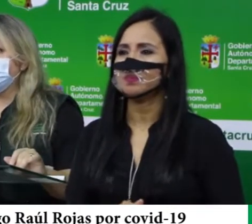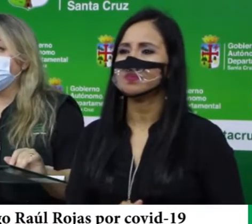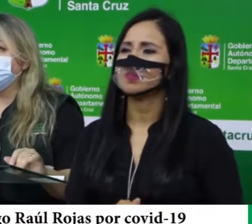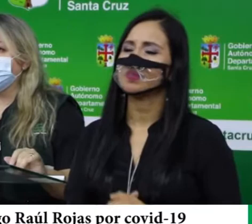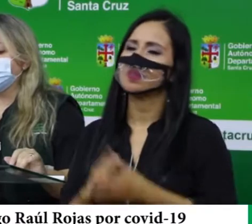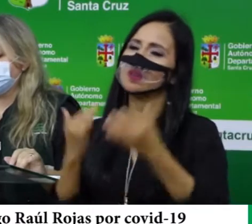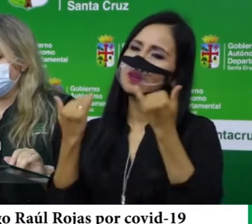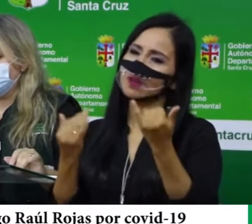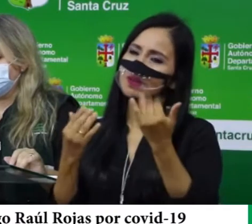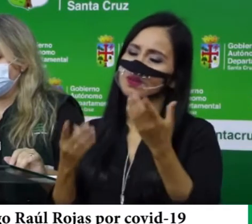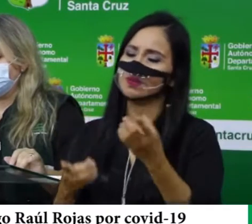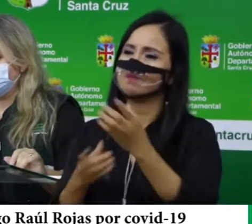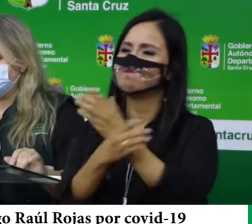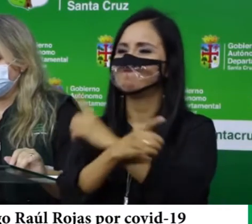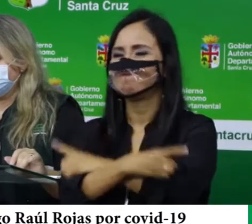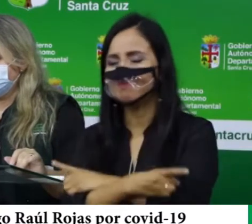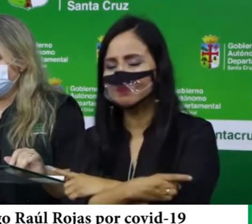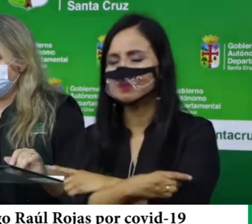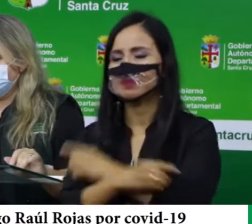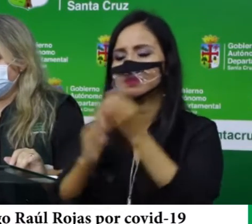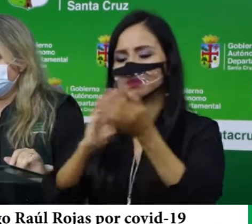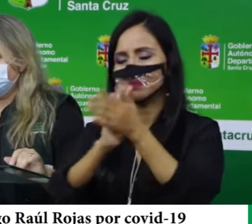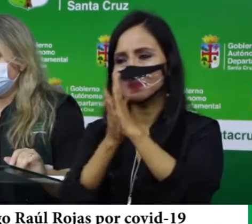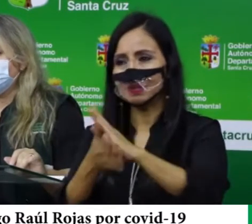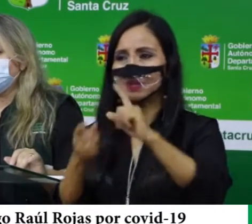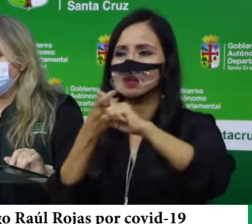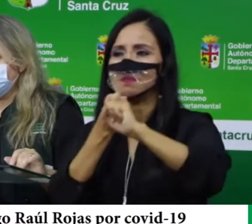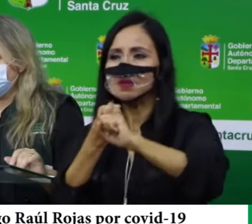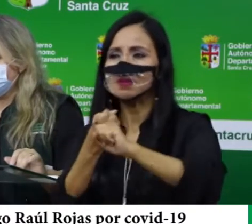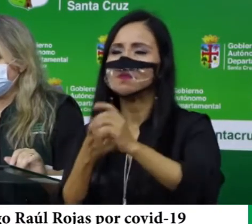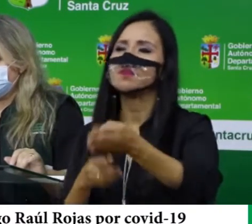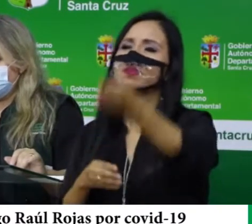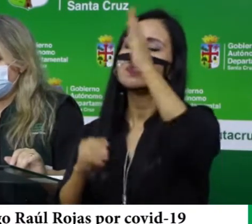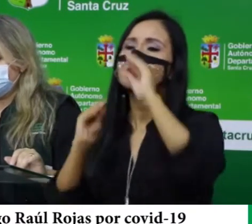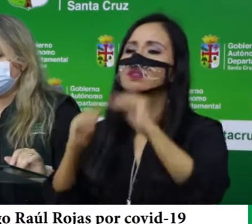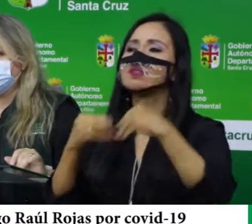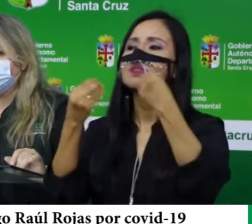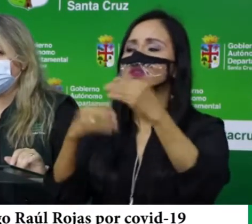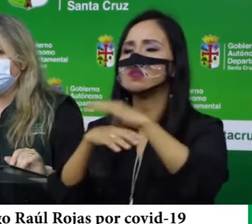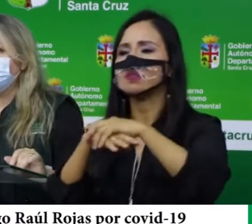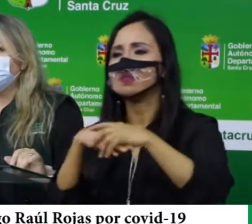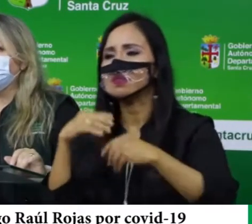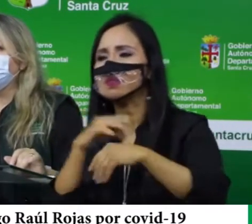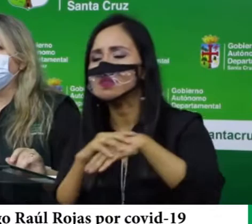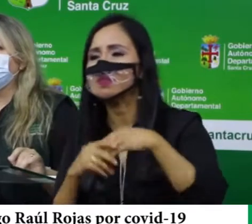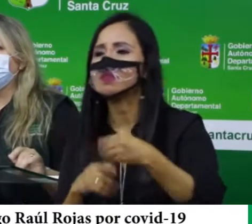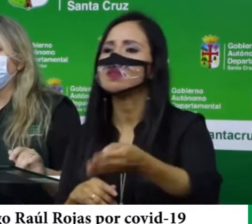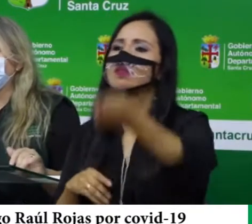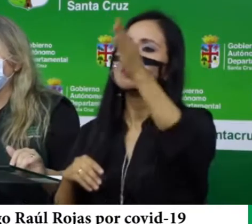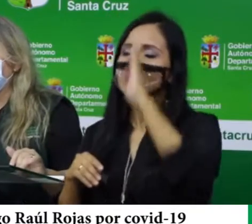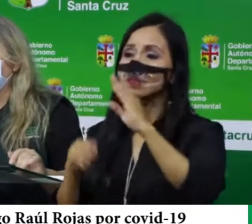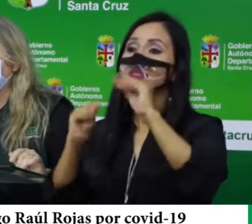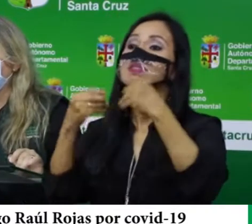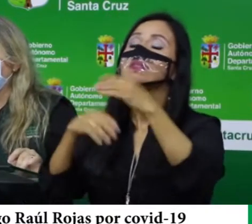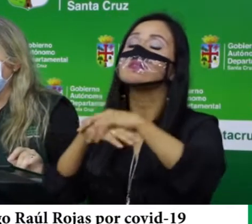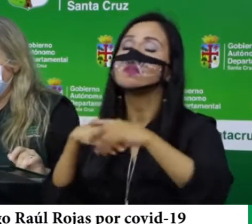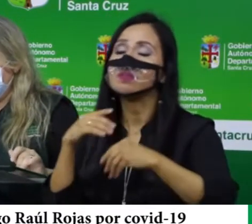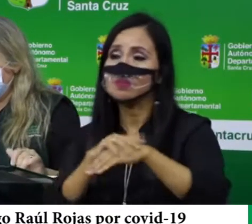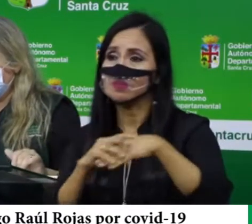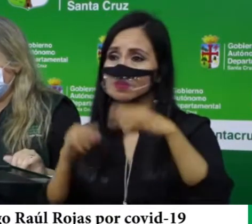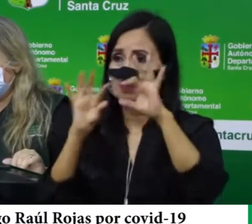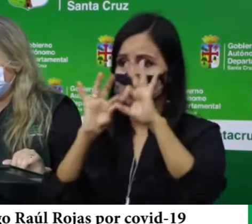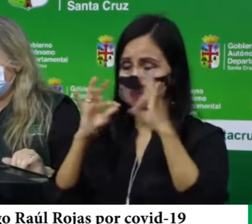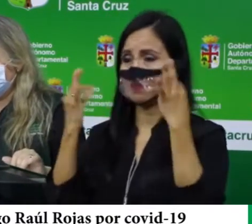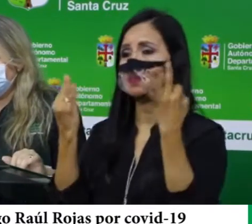Descanse en paz, querido amigo. Que Dios te dé consuelo, que Dios le dé consuelo a la